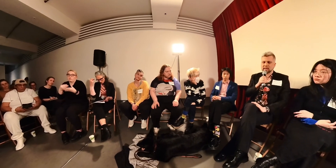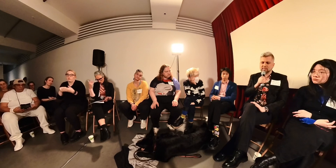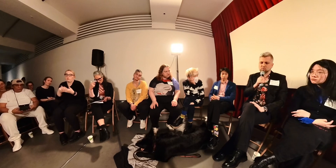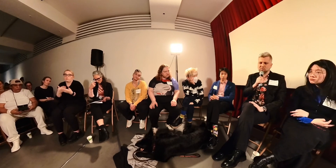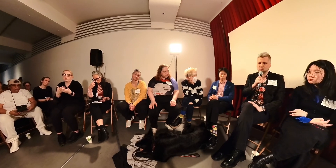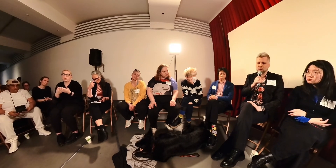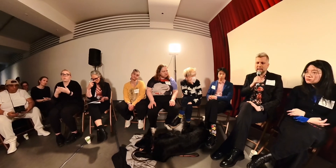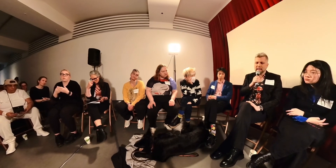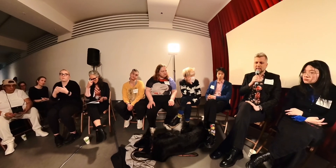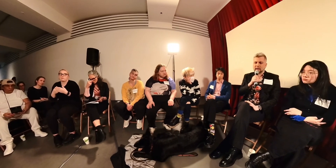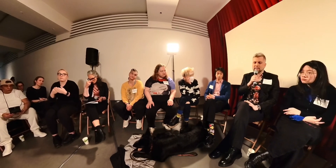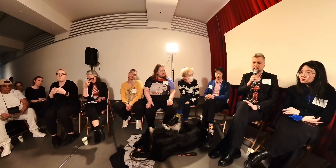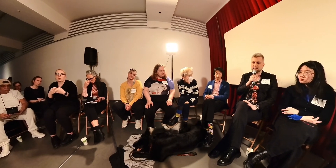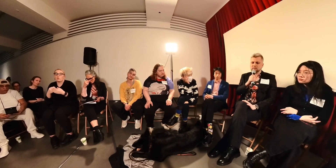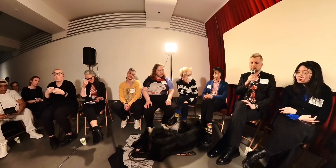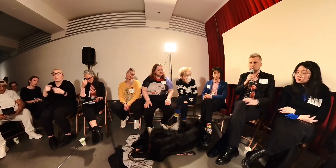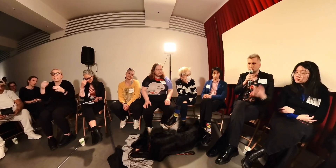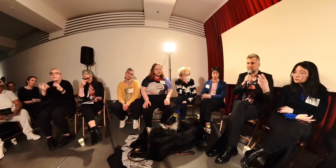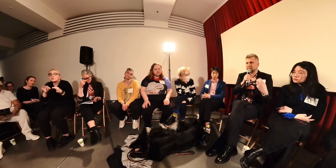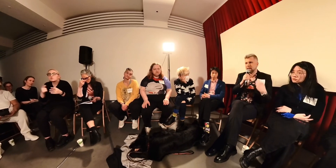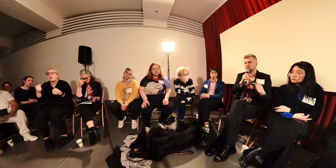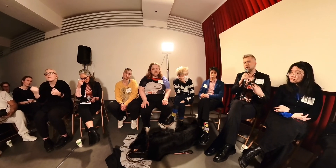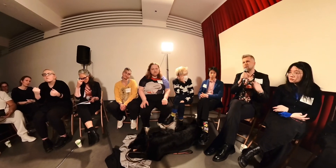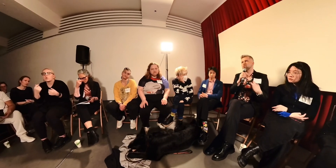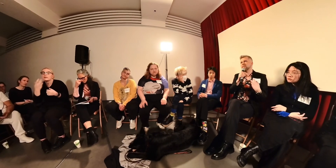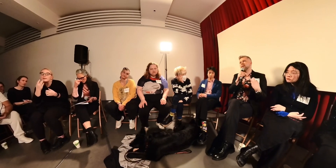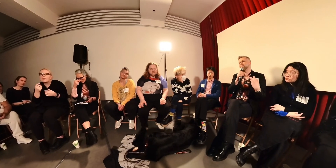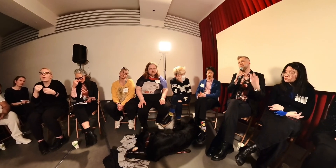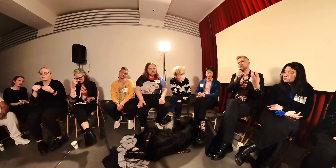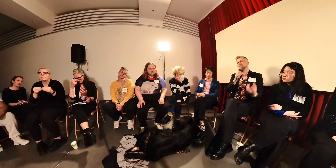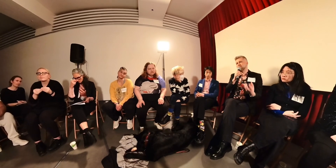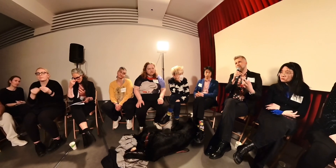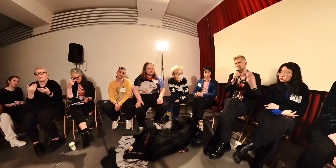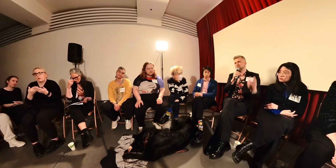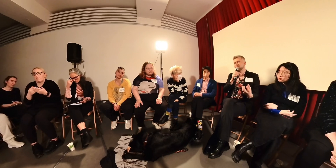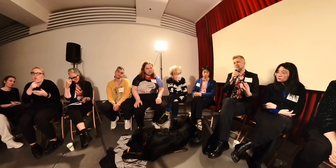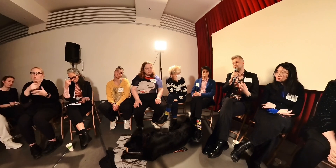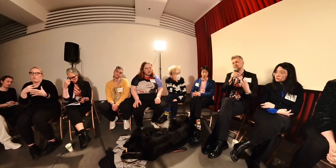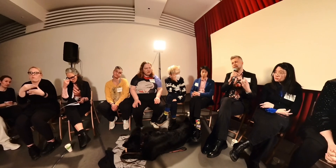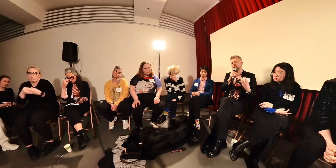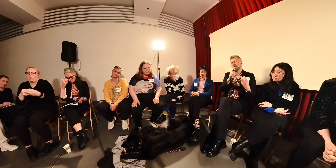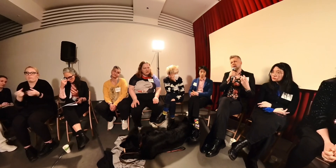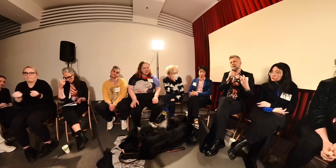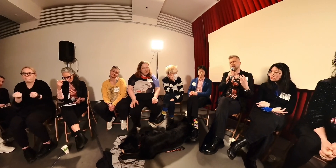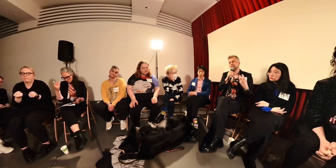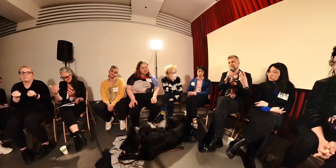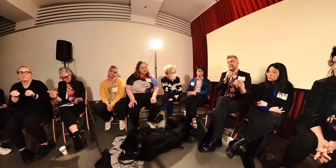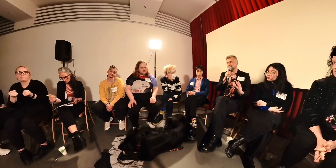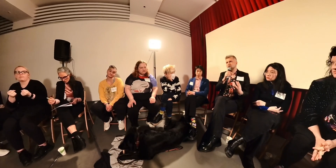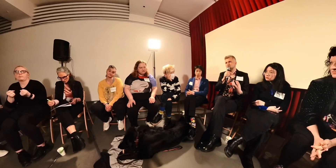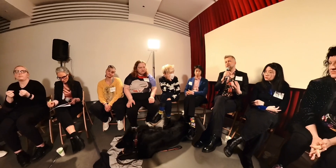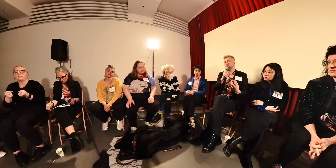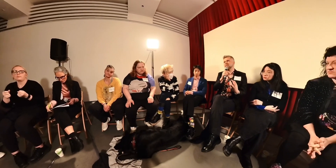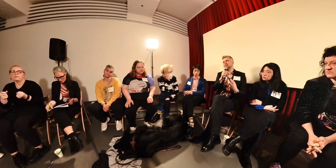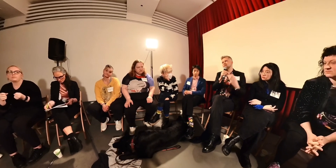jak ty umělecké instituce fungují, tak to je vlastně i to, jak můžete pak z té mocenské pozice díky